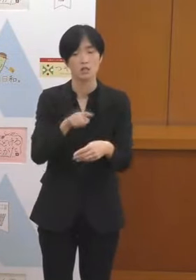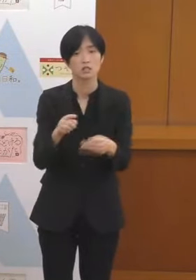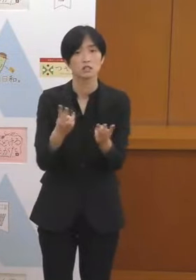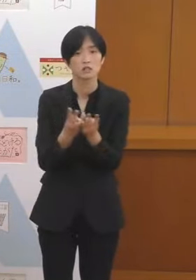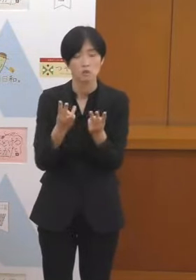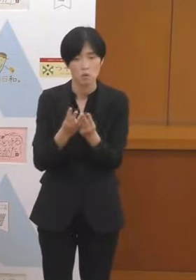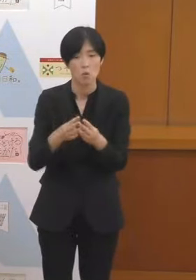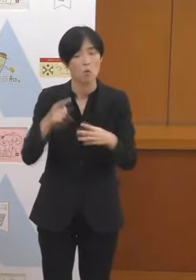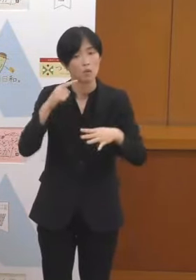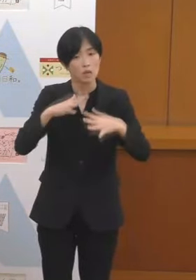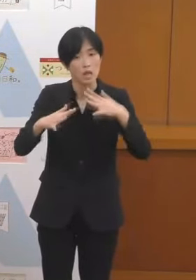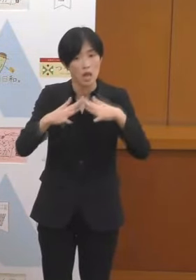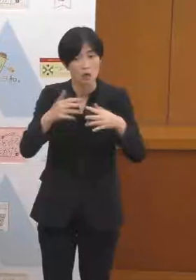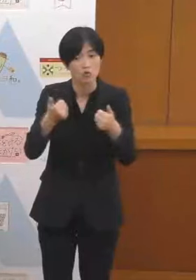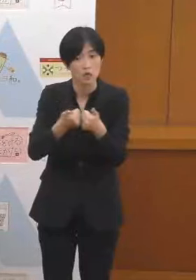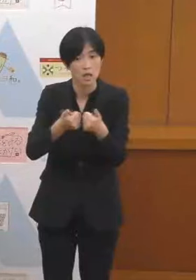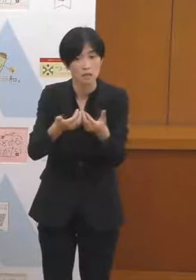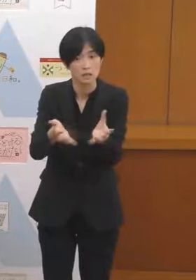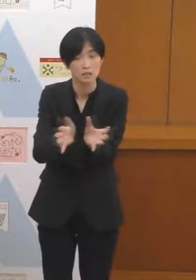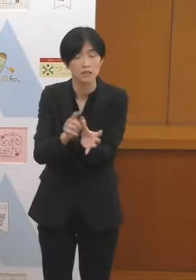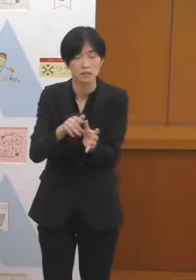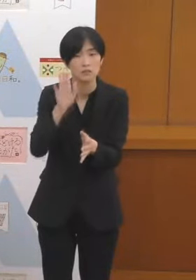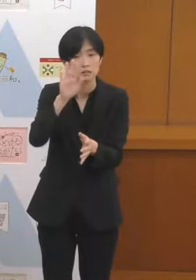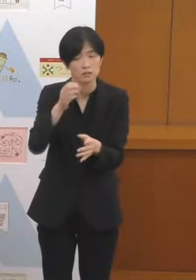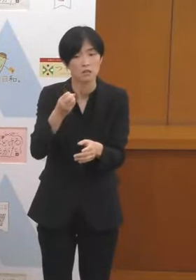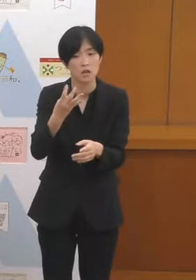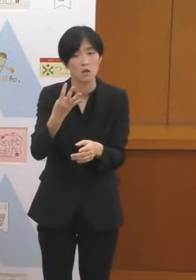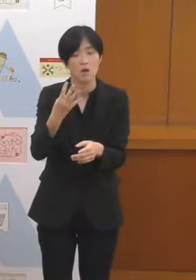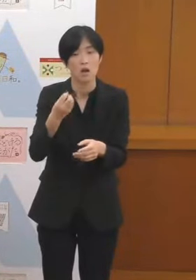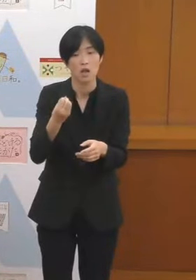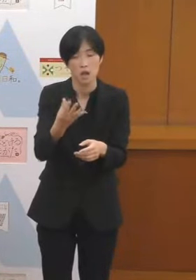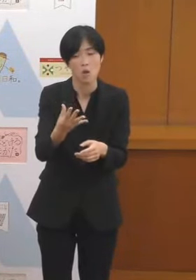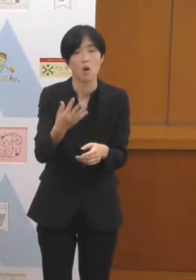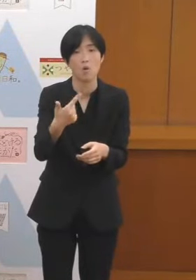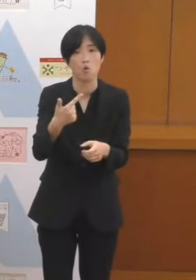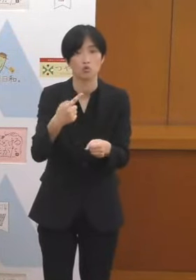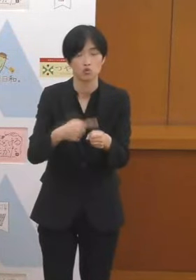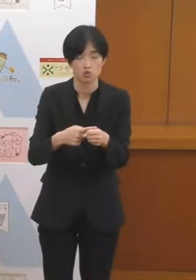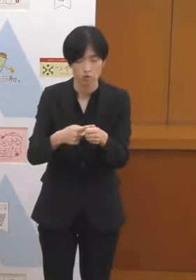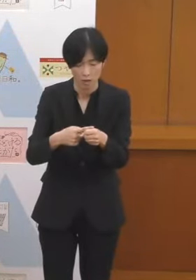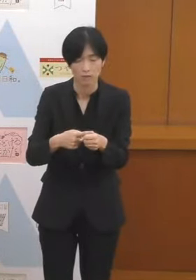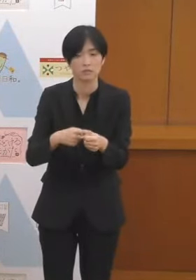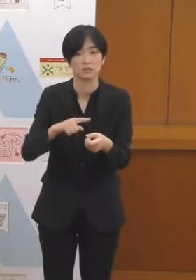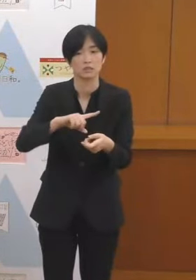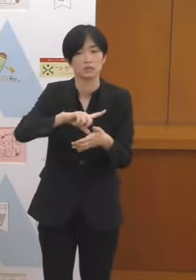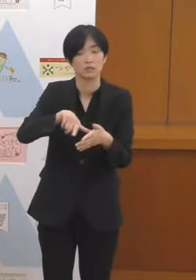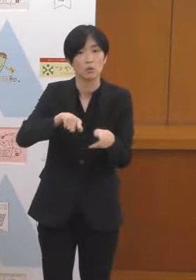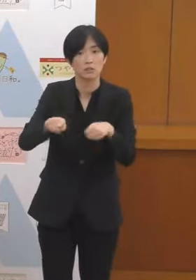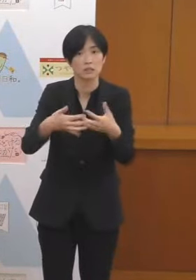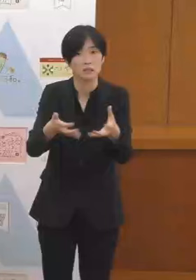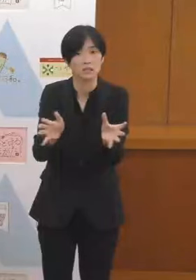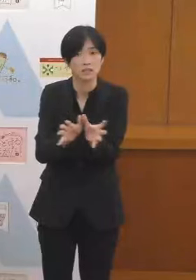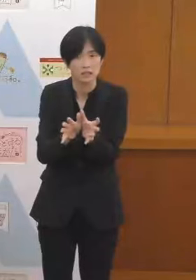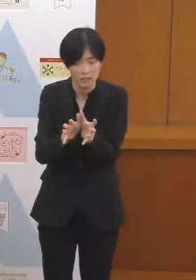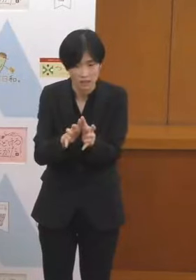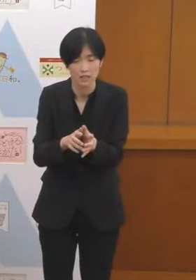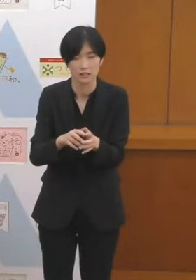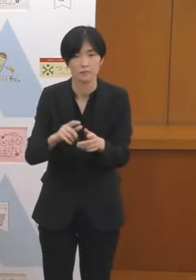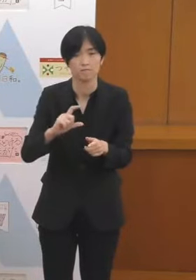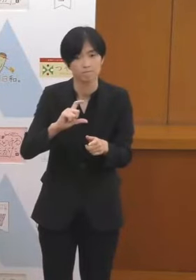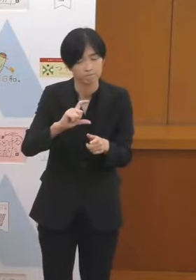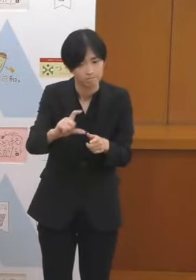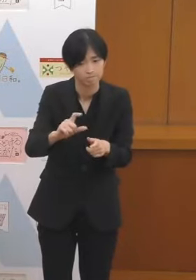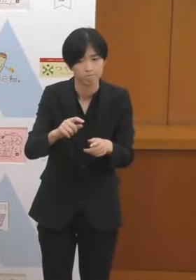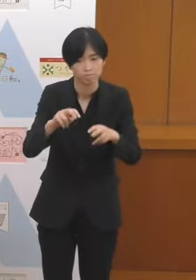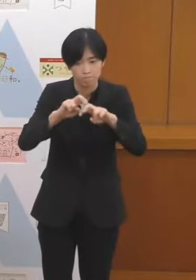戦略会議から令和6年地方自治体持続可能性分析レポートが公表されました